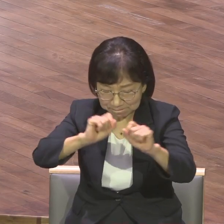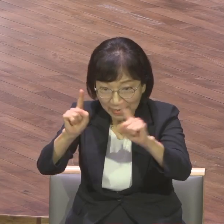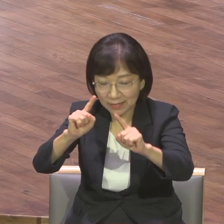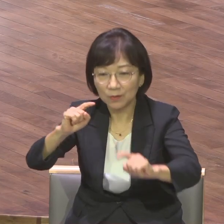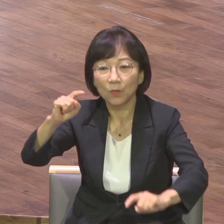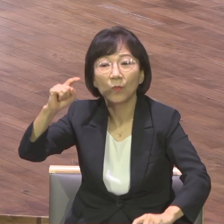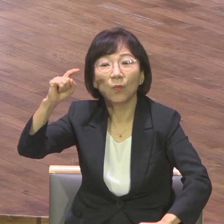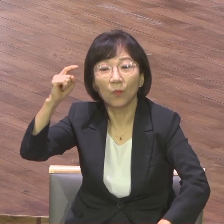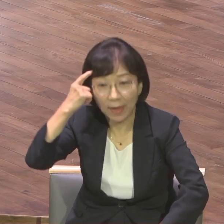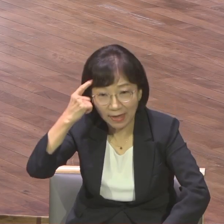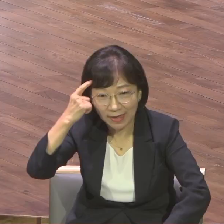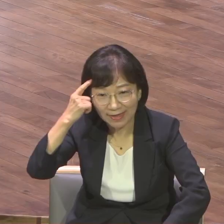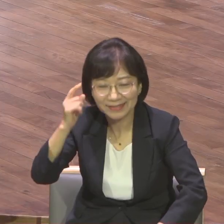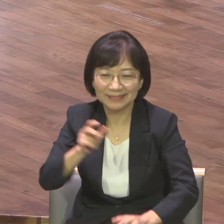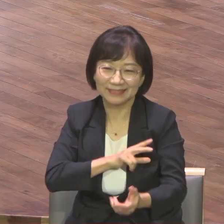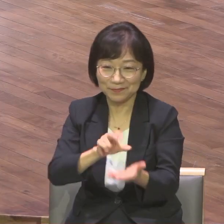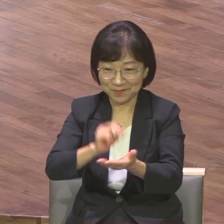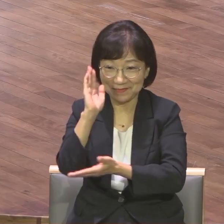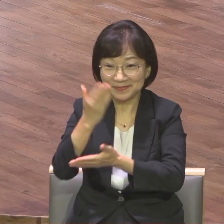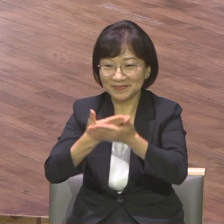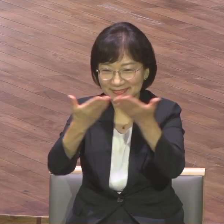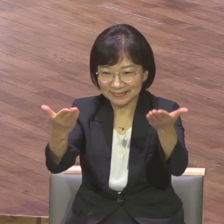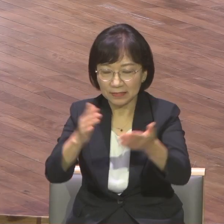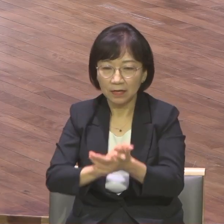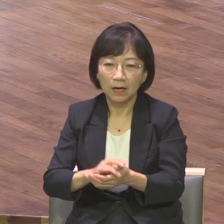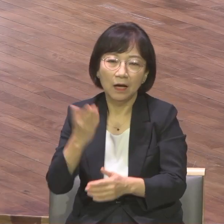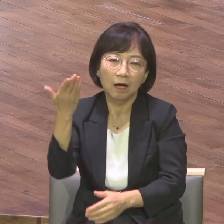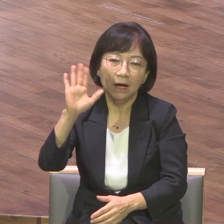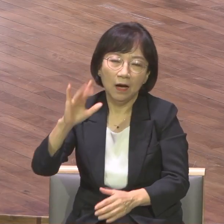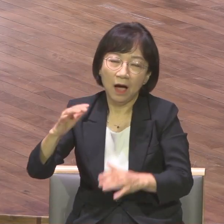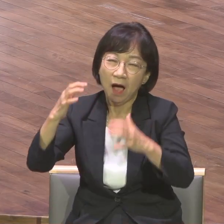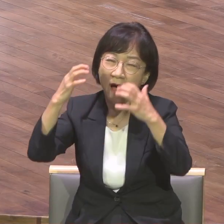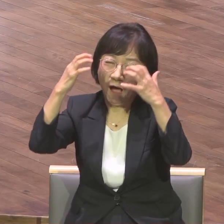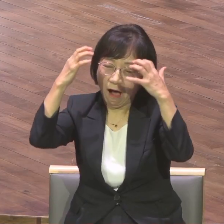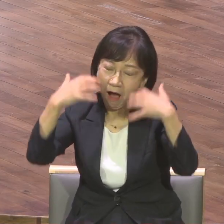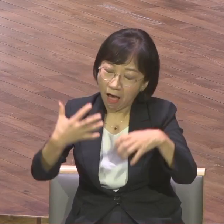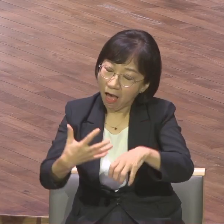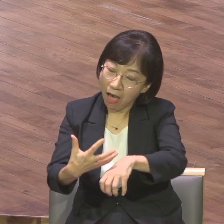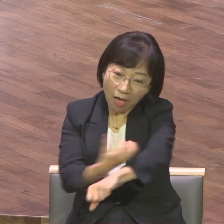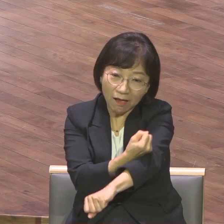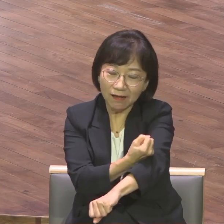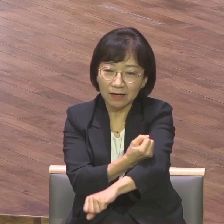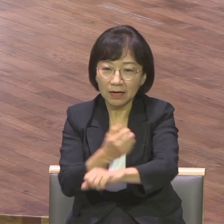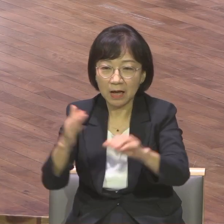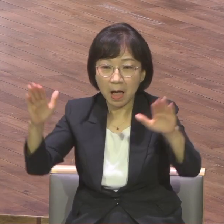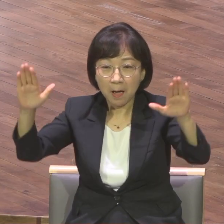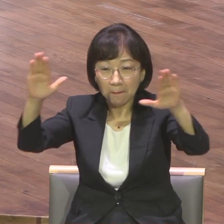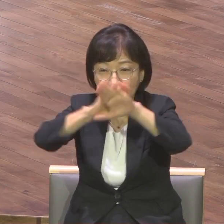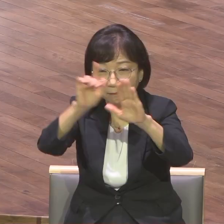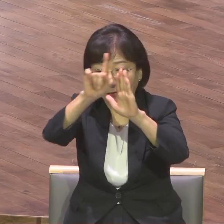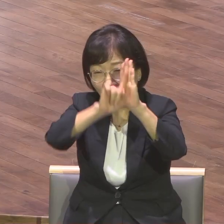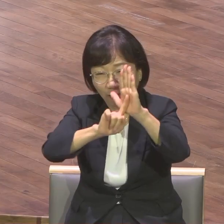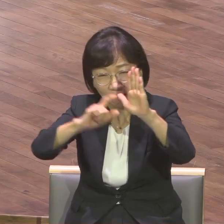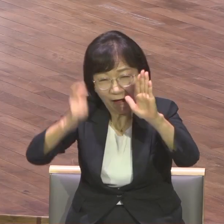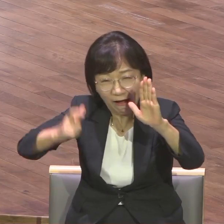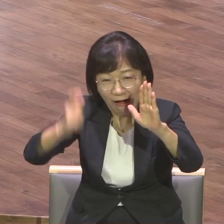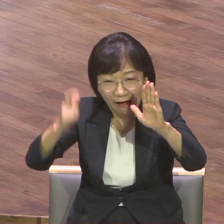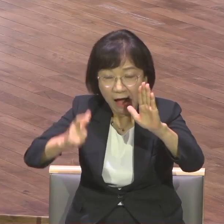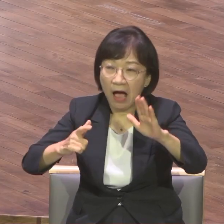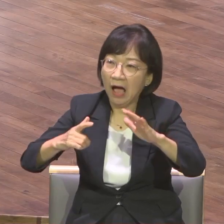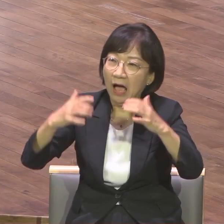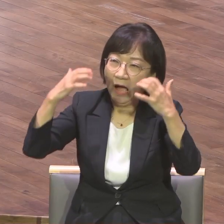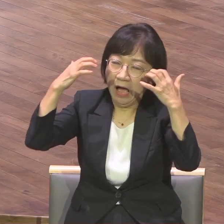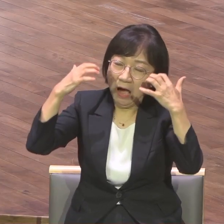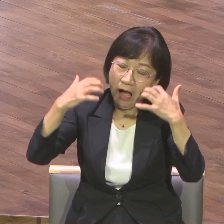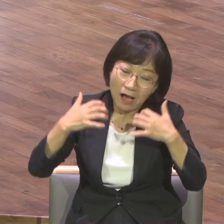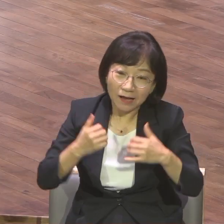요즘 폭염과 열대야가 계속되면서 컨디션 관리에 많은 어려움을 겪고